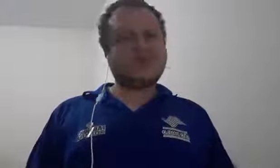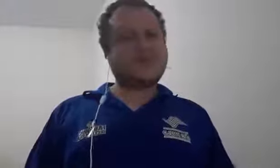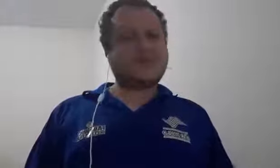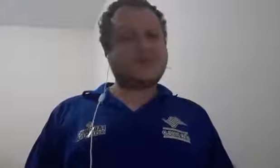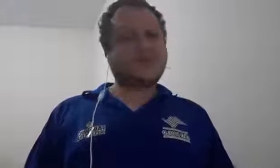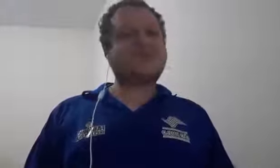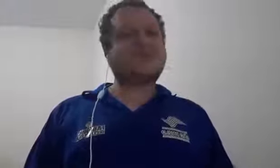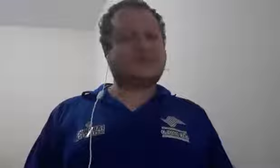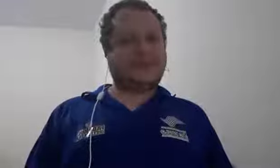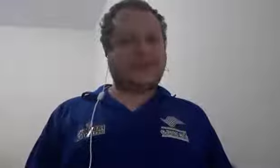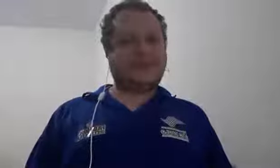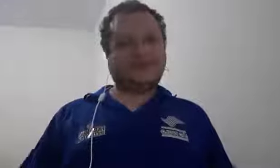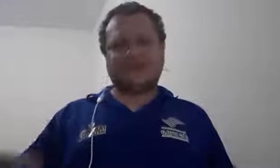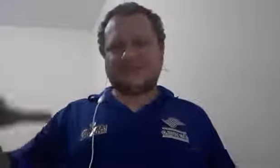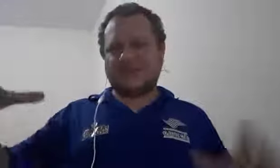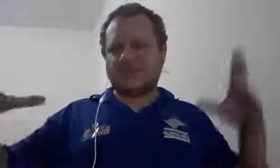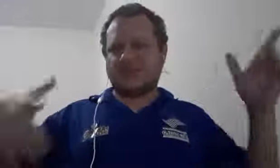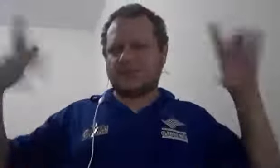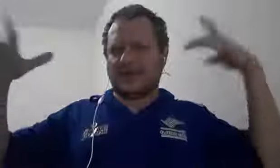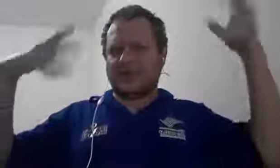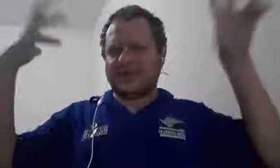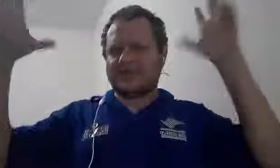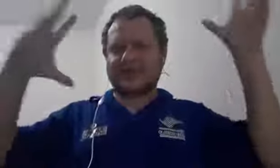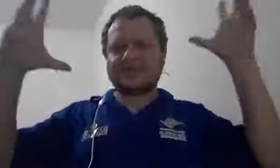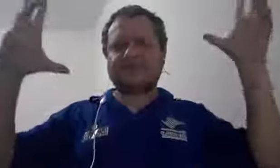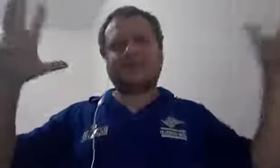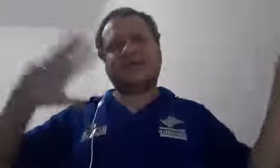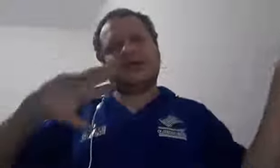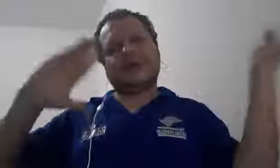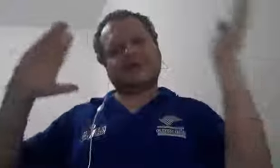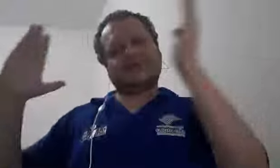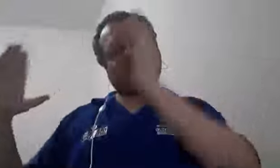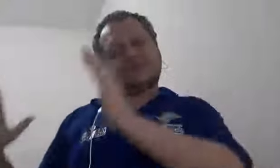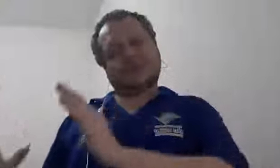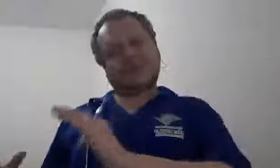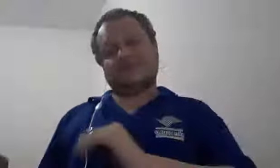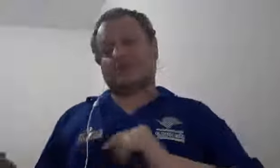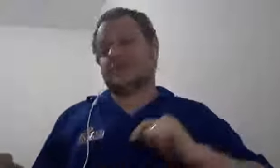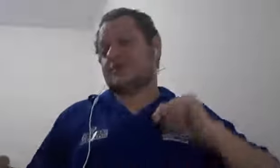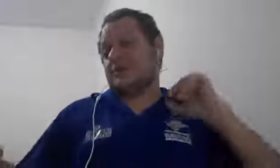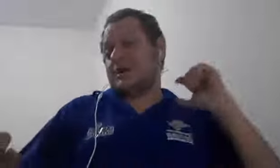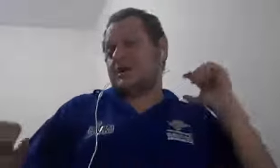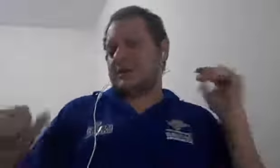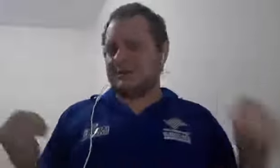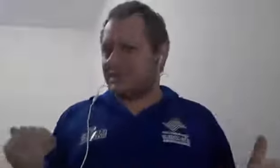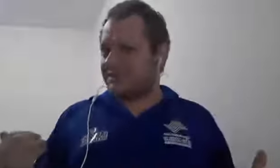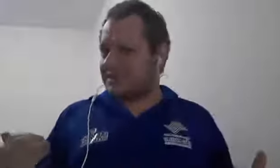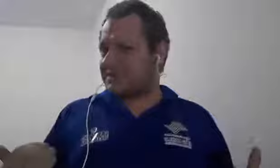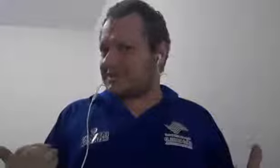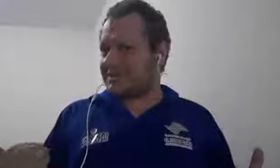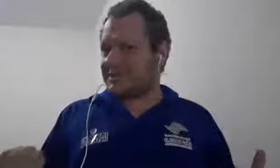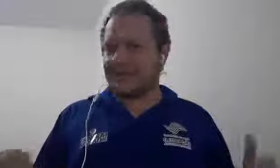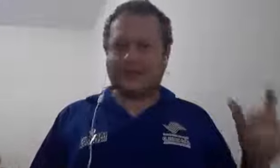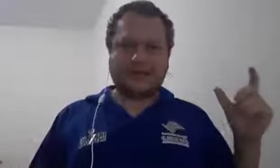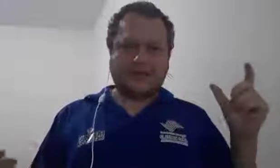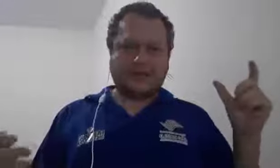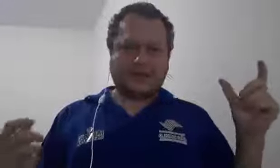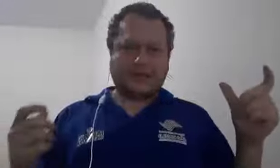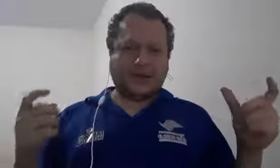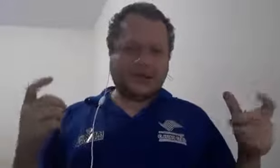nossos estudos, certo? Se achou muito rápido a sinalização, é legal que vocês podem voltar esse vídeo quantas vezes vocês quiserem, colocar